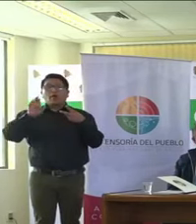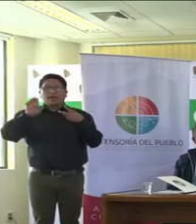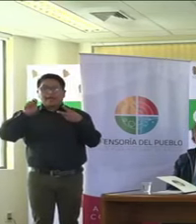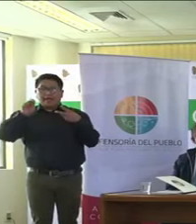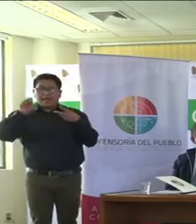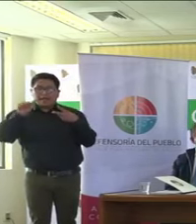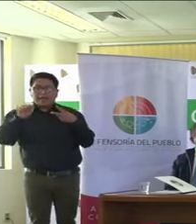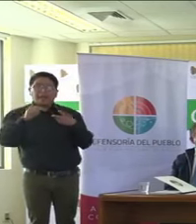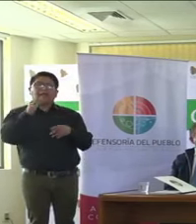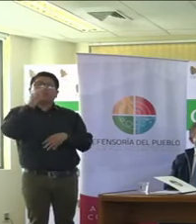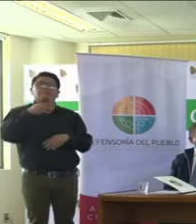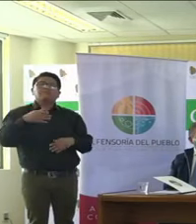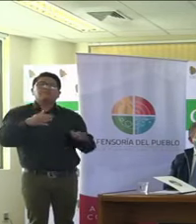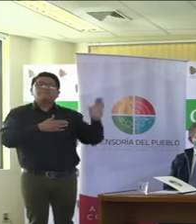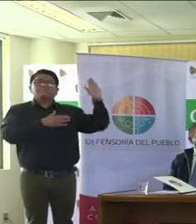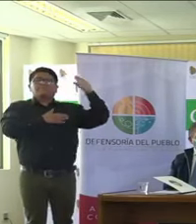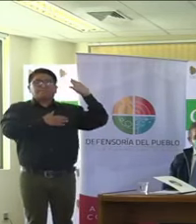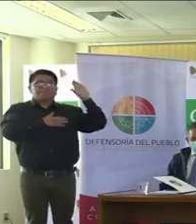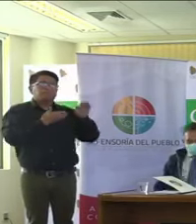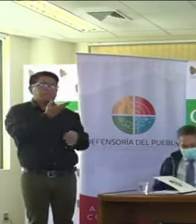la posesión.